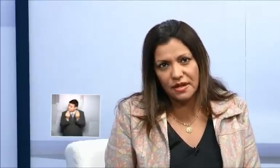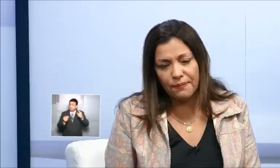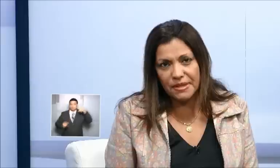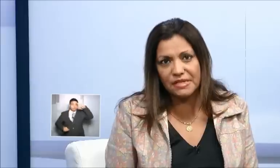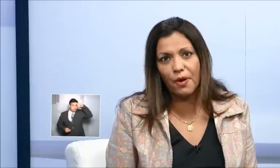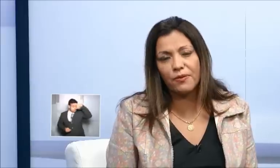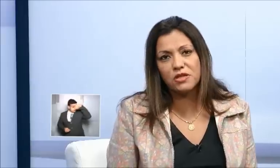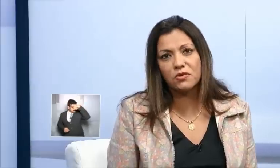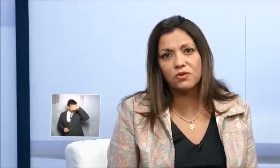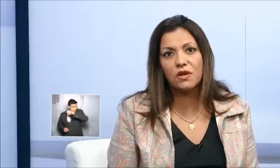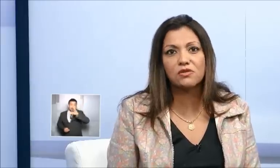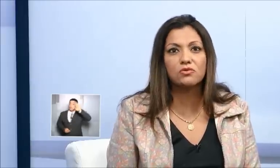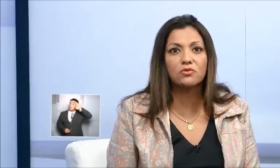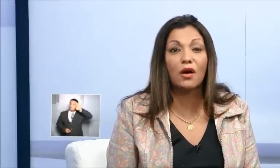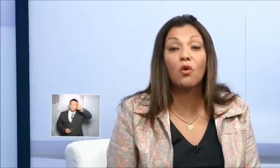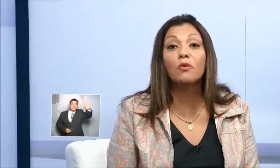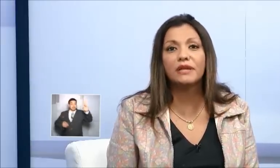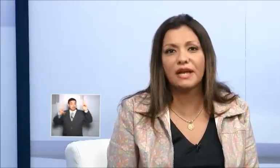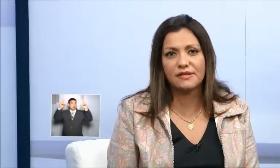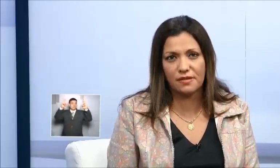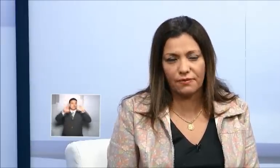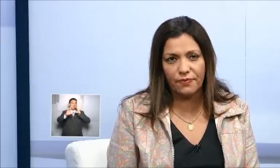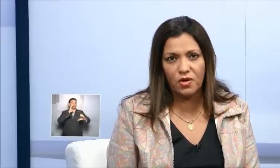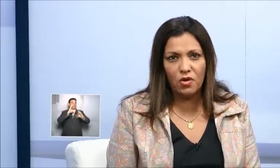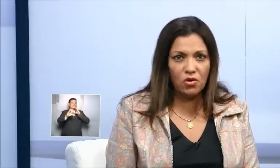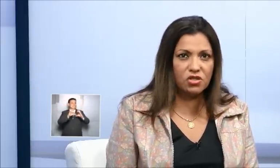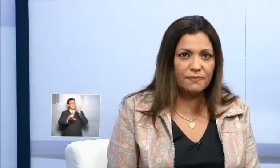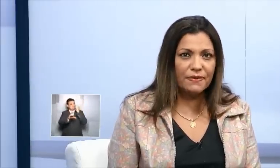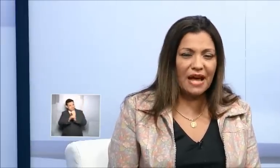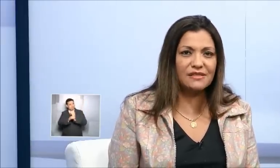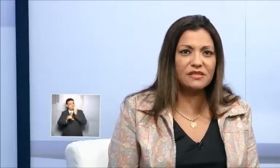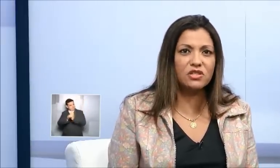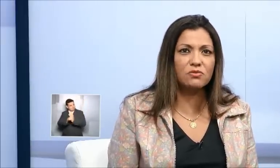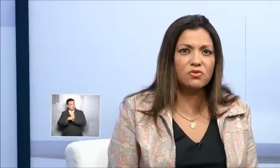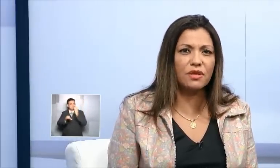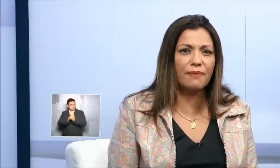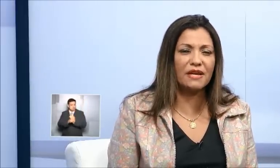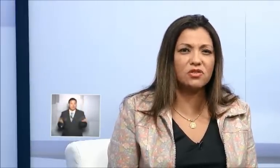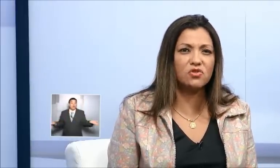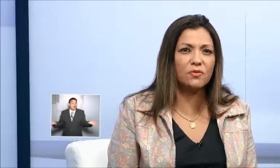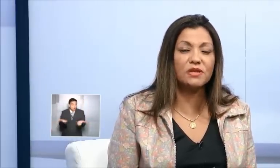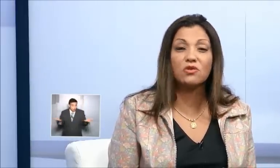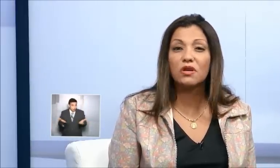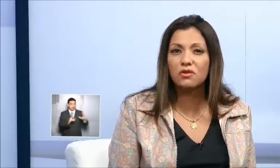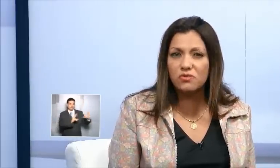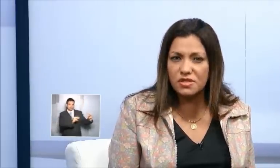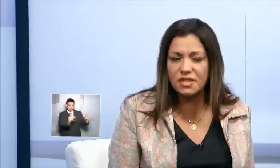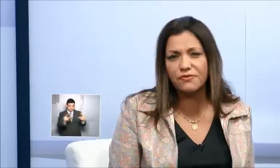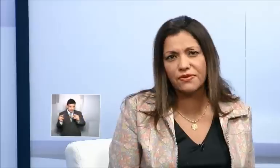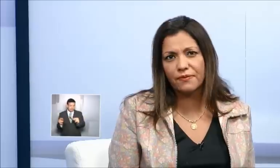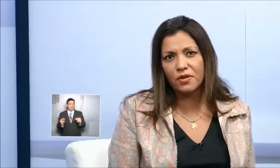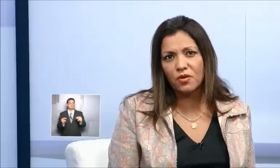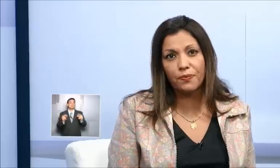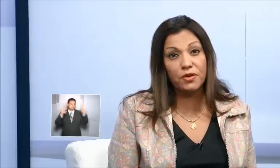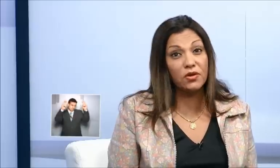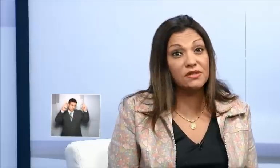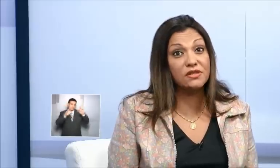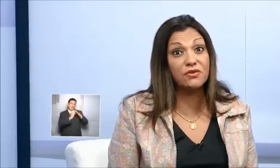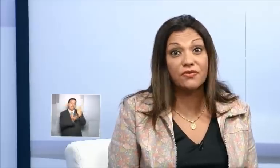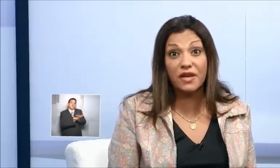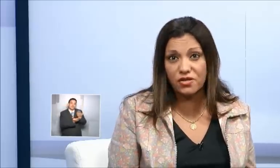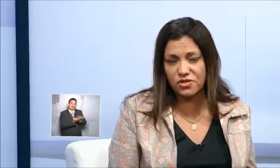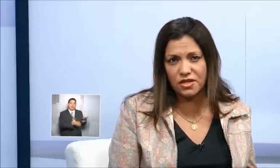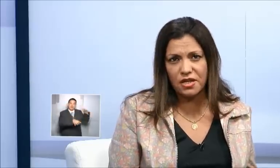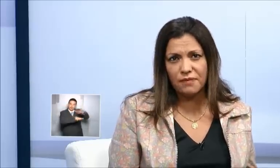dificuldades, principalmente quando o assunto é a comunicação. Hoje, assistimos um debate sobre a escola inclusiva. Opiniões